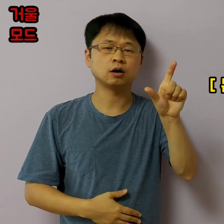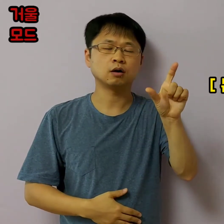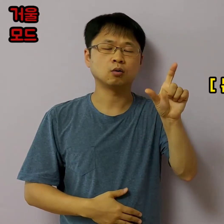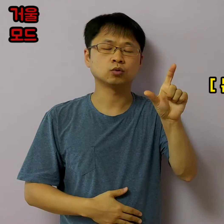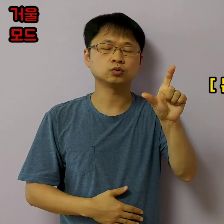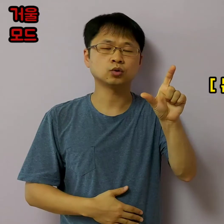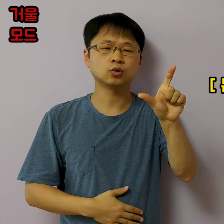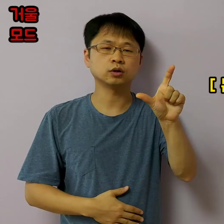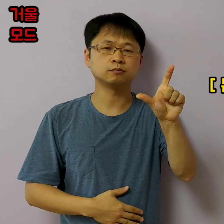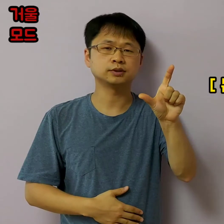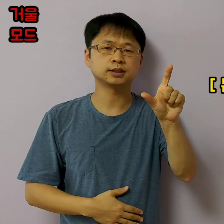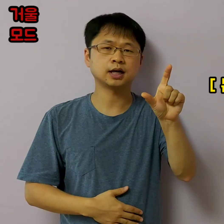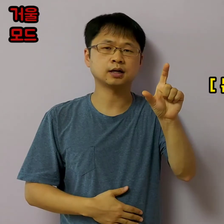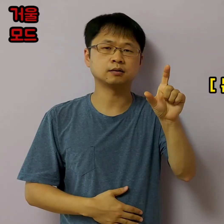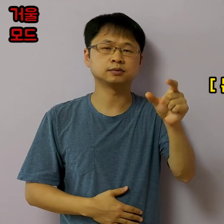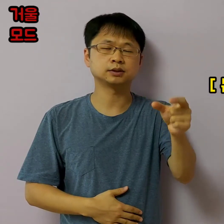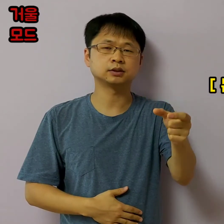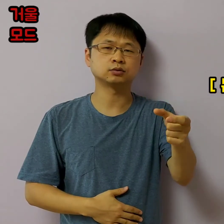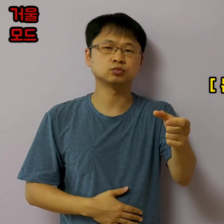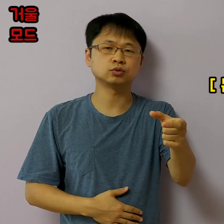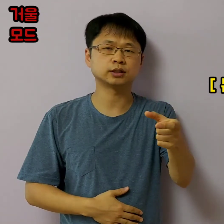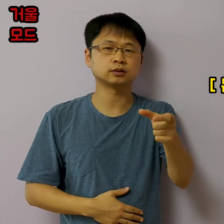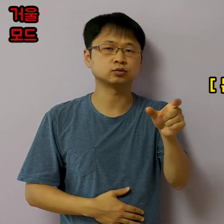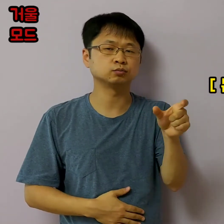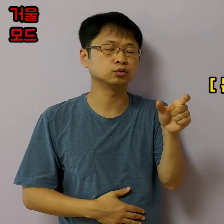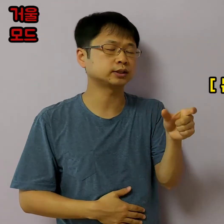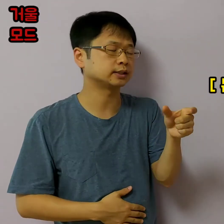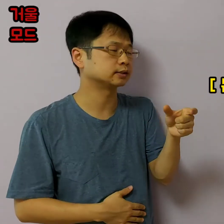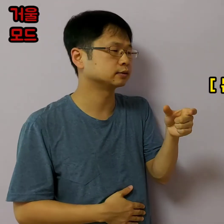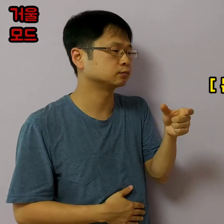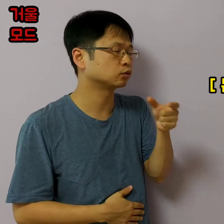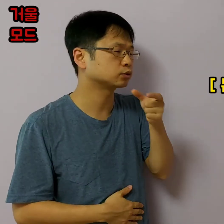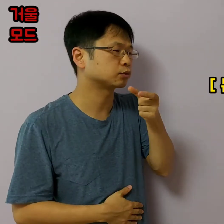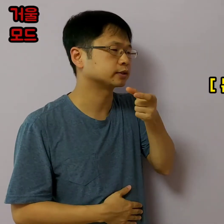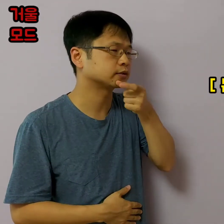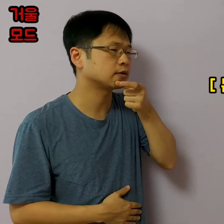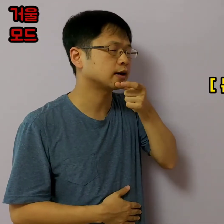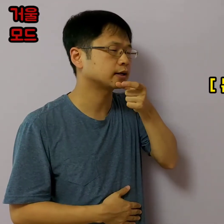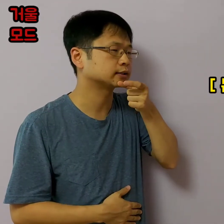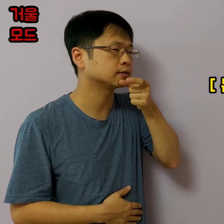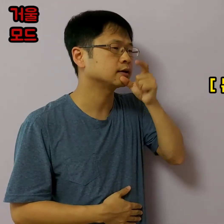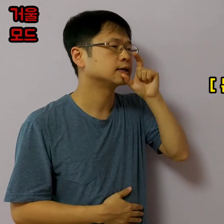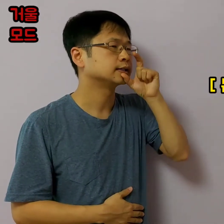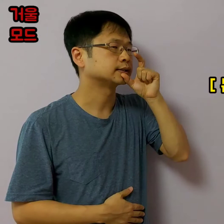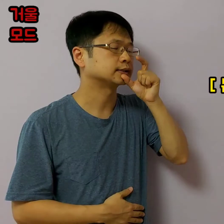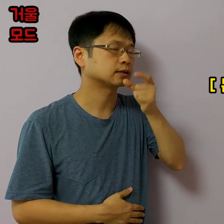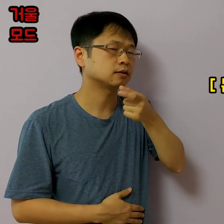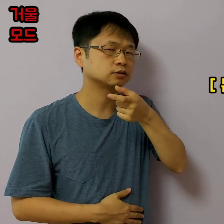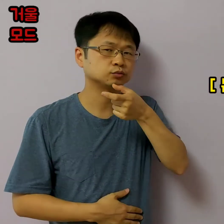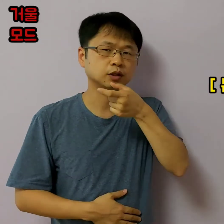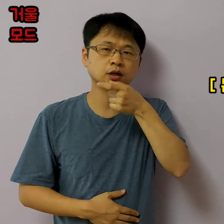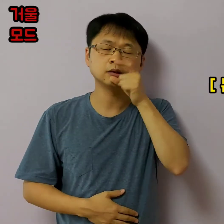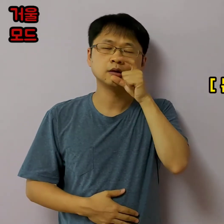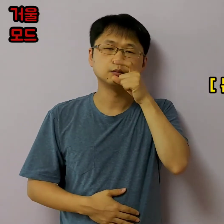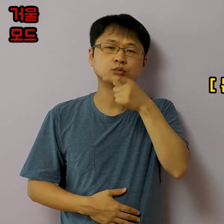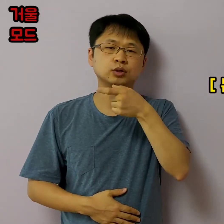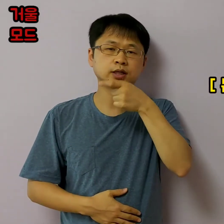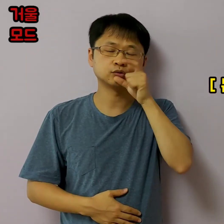수어 오른손 엄지랑 검지를 둥글게 해서 물잔을 든 모습으로 해서 턱 아래에서 살짝 꺾어주면 물이란